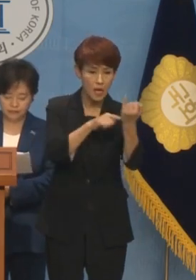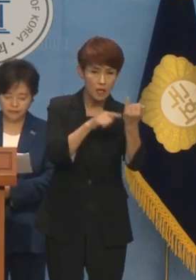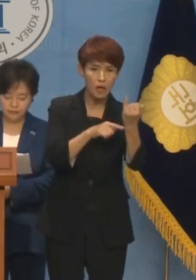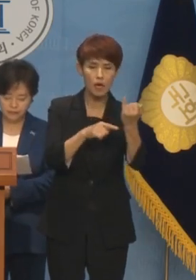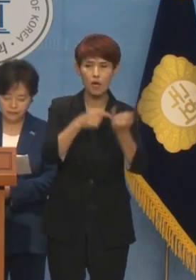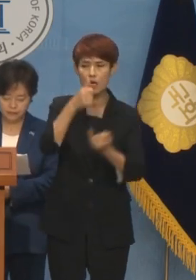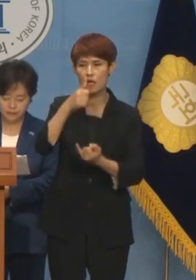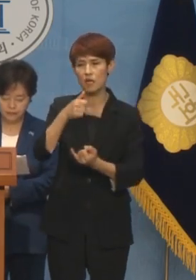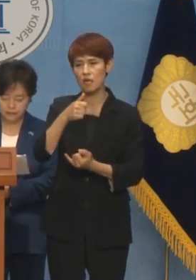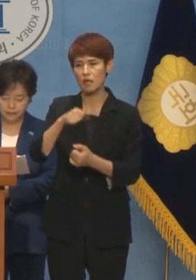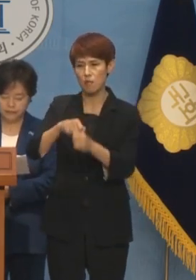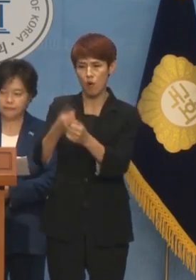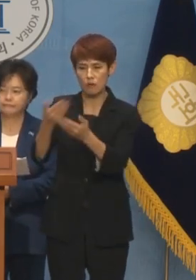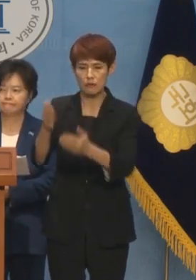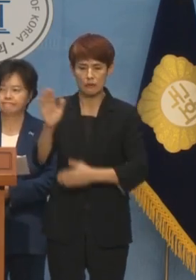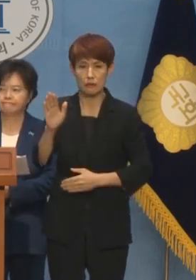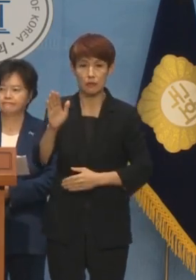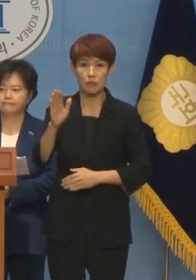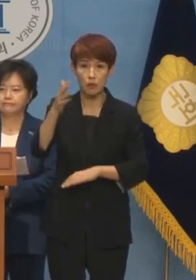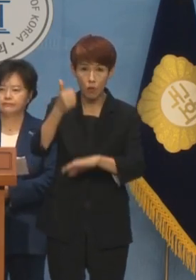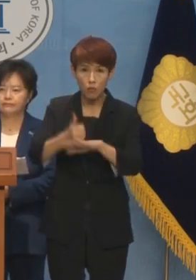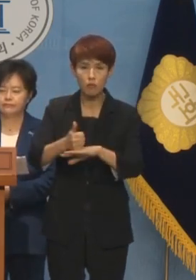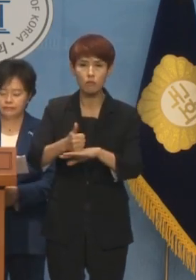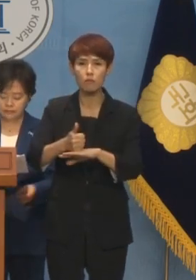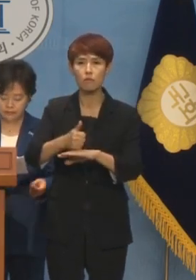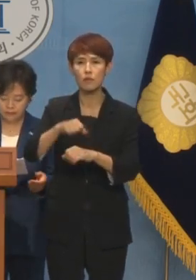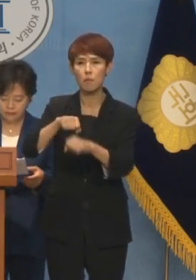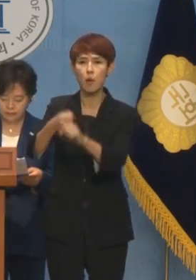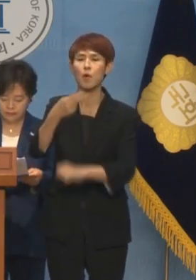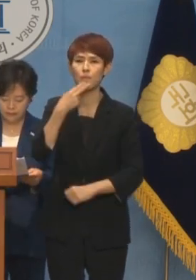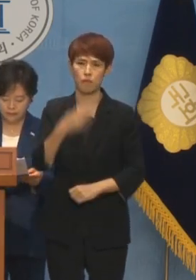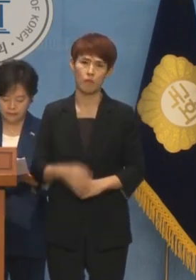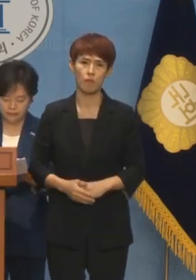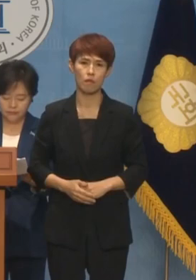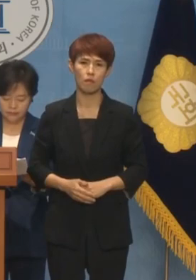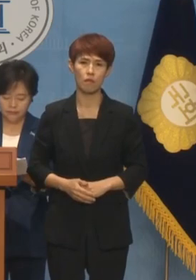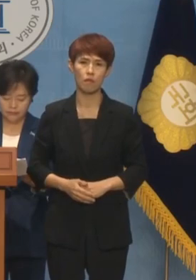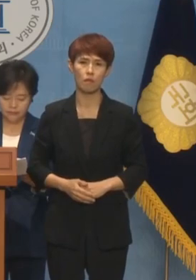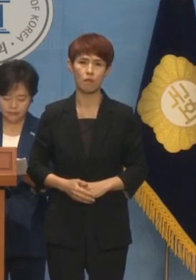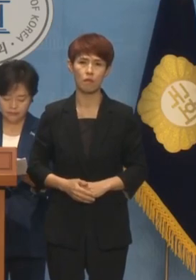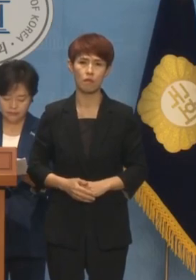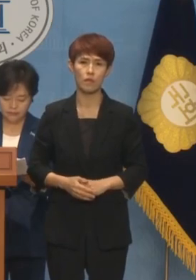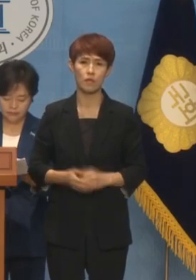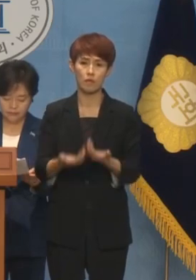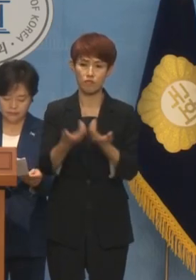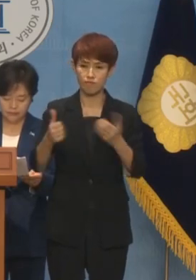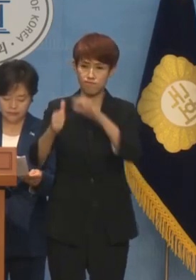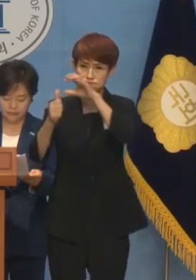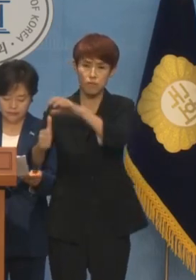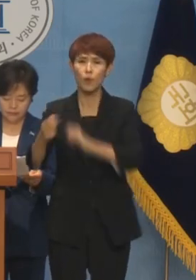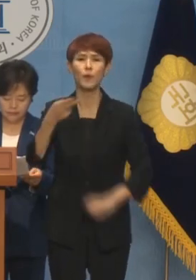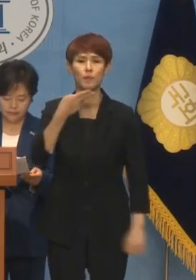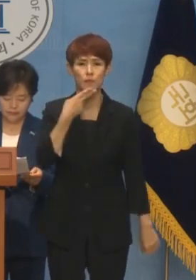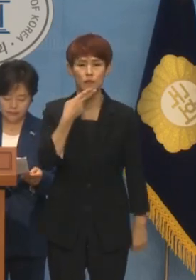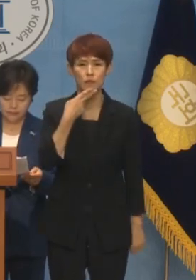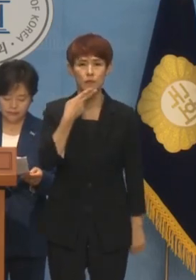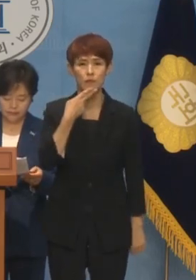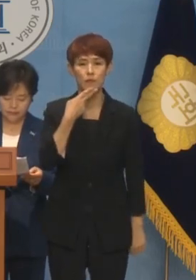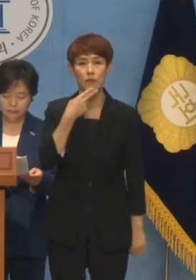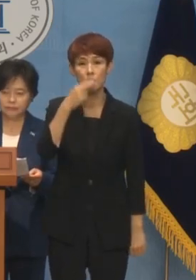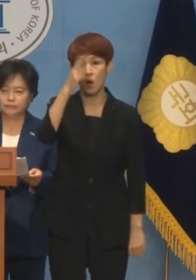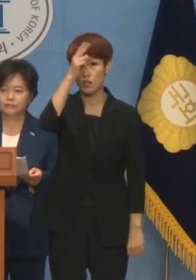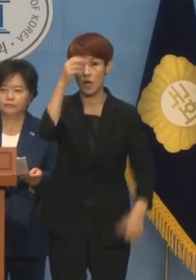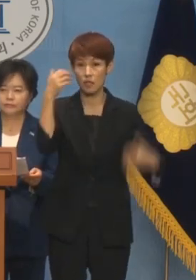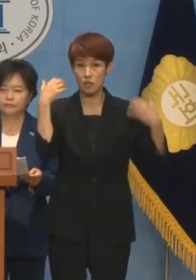않으면 가해자를 처벌할 수 없습니다. 분리조치도 이루어지지 않습니다.